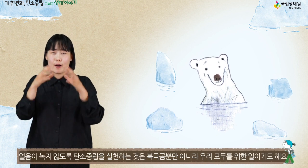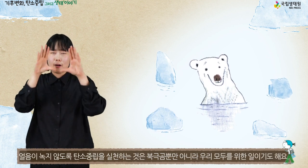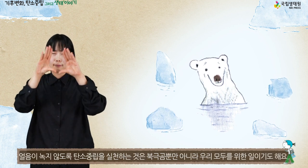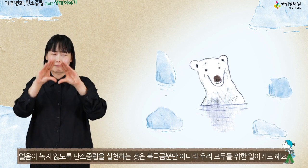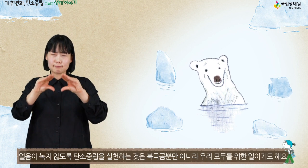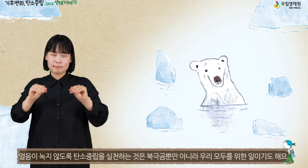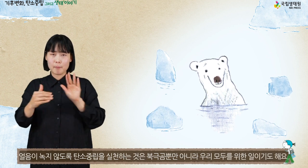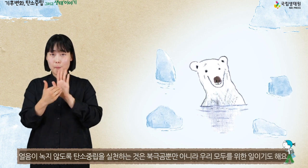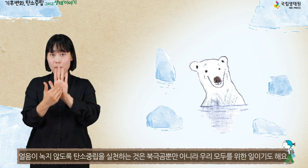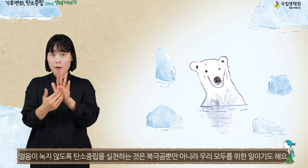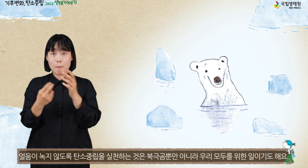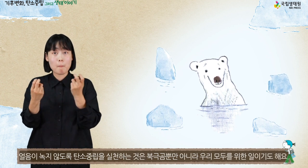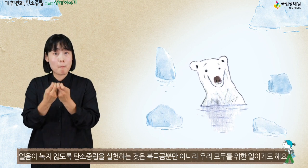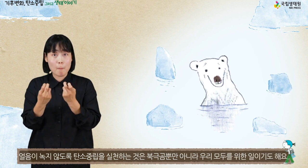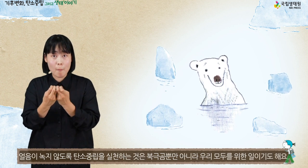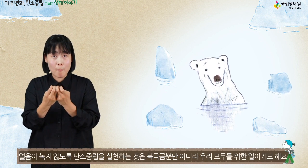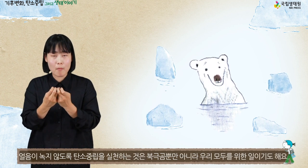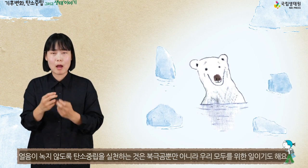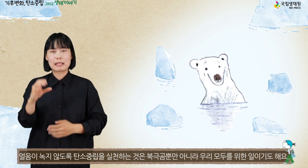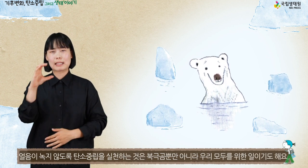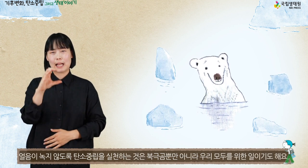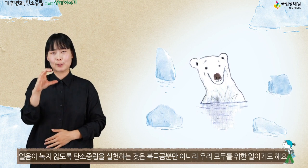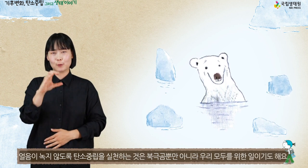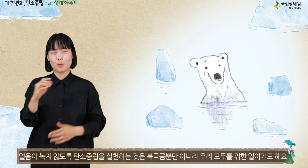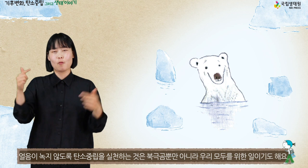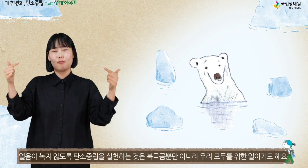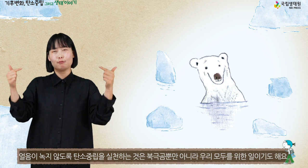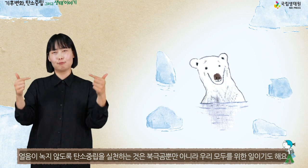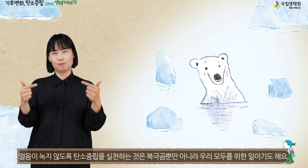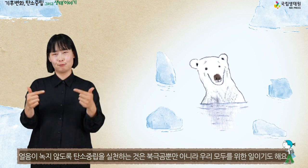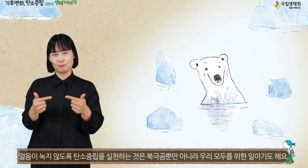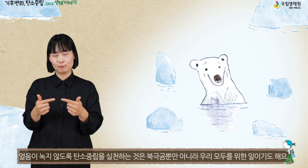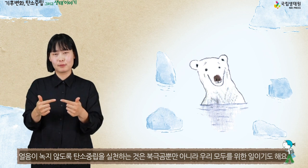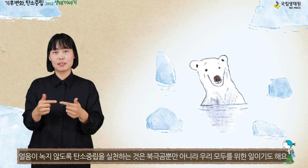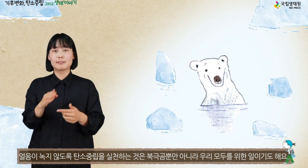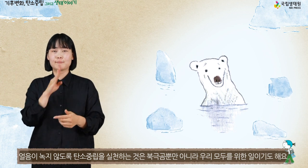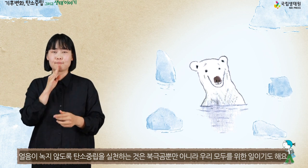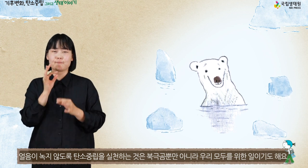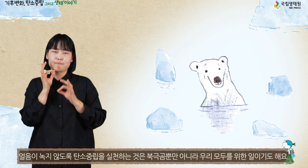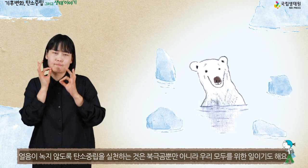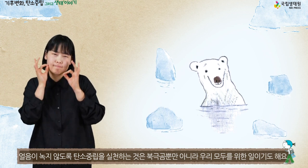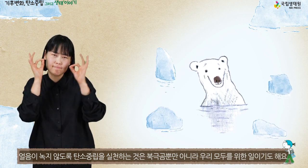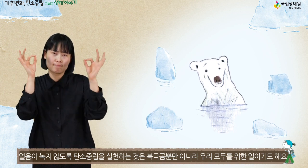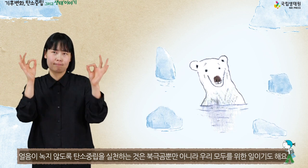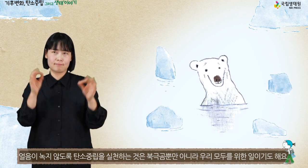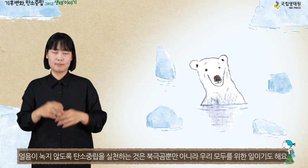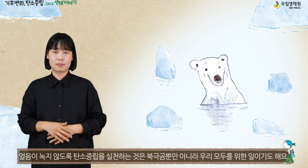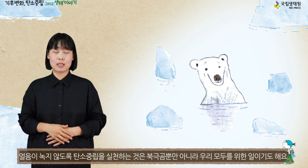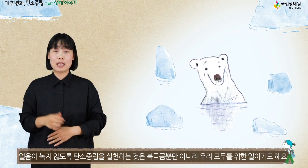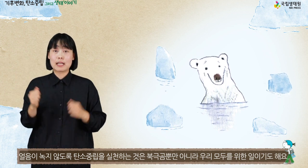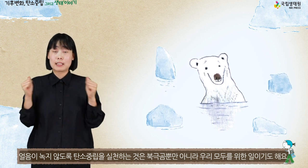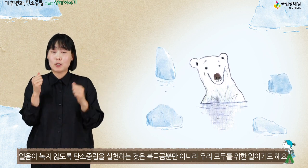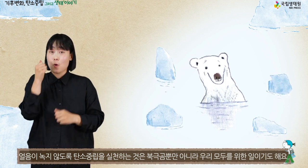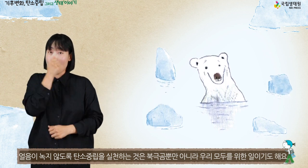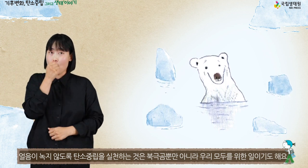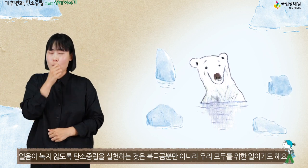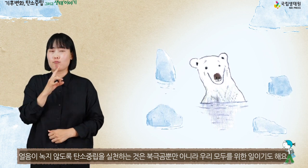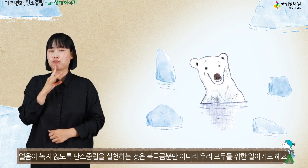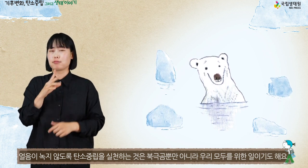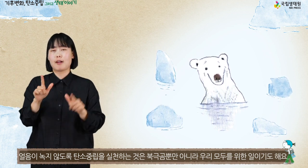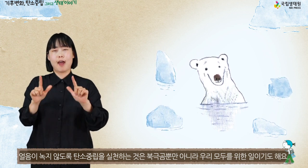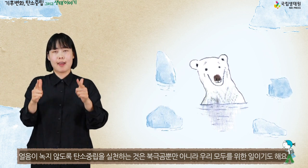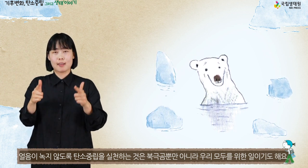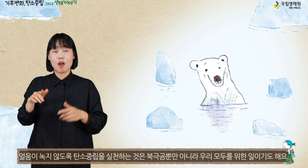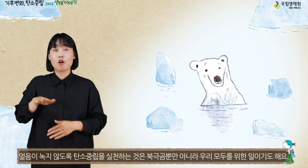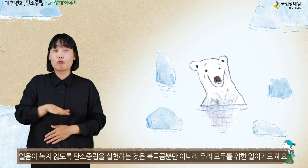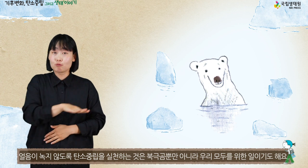얼음이 녹지 않도록 탄소 중립을 실천하는 것은 북극곰뿐만 아니라 우리 모두를 위한 일이기도 해요.